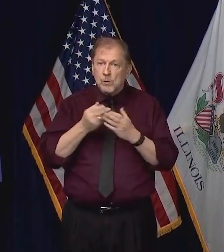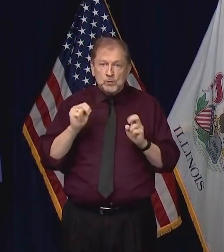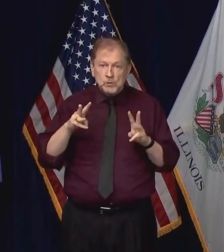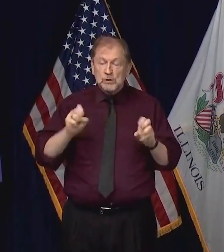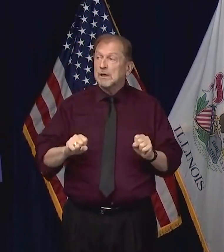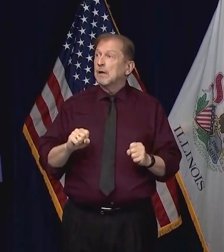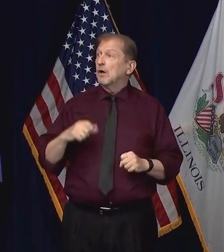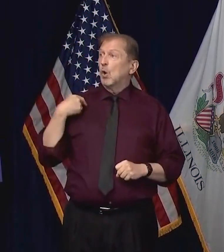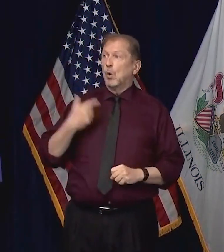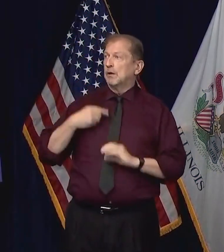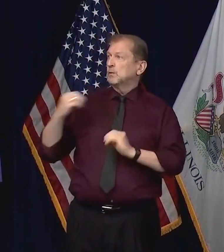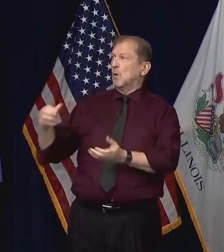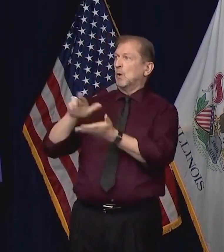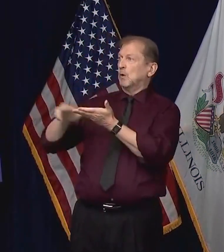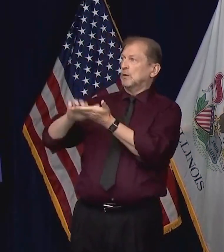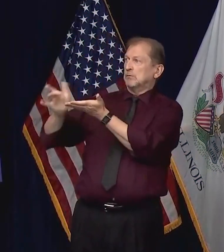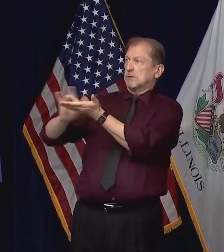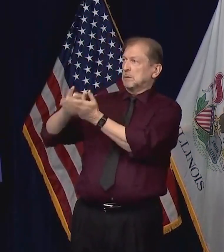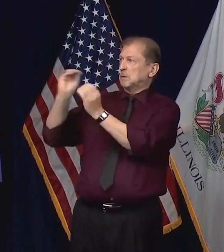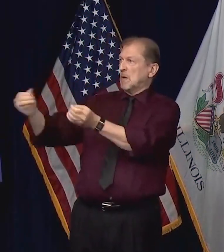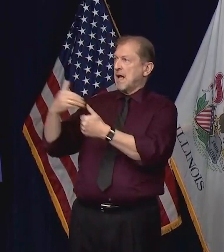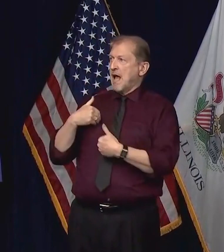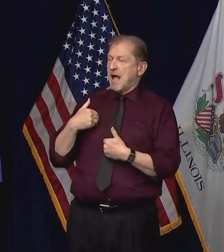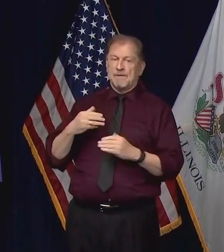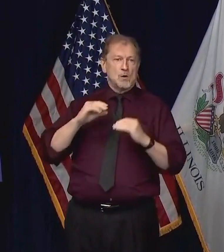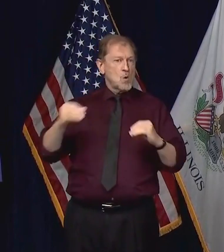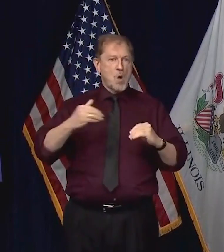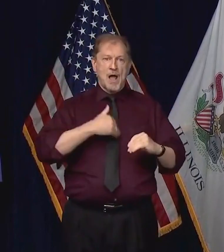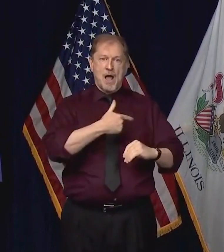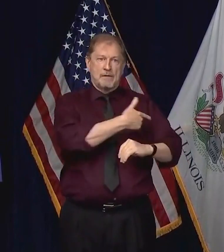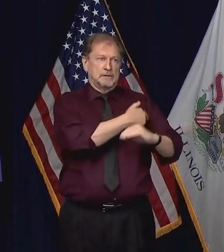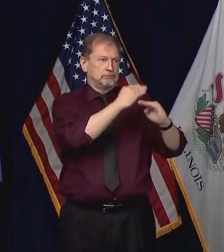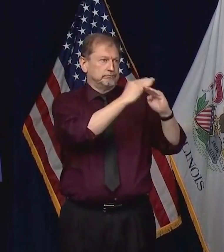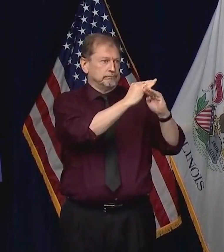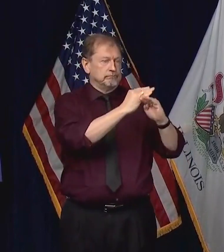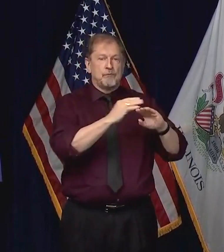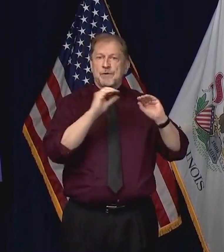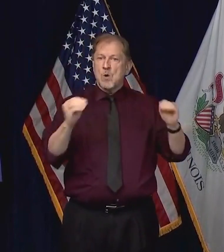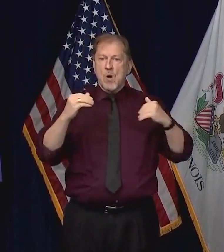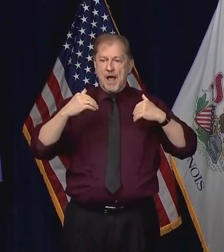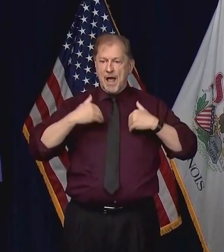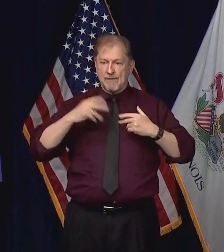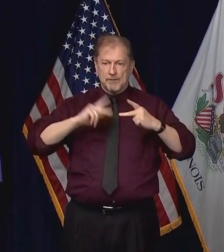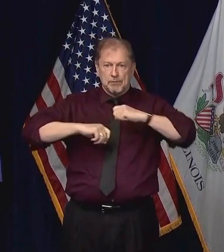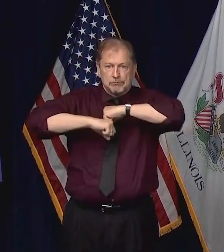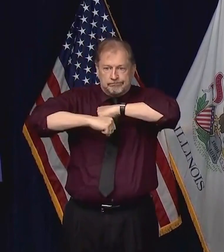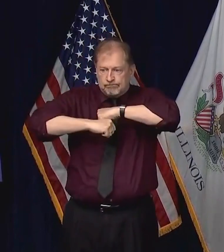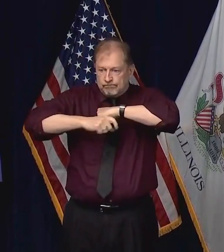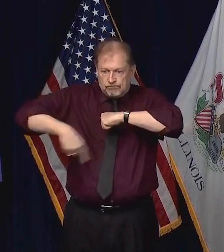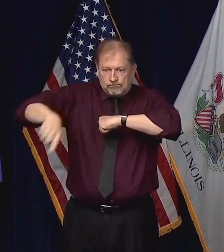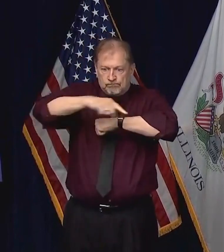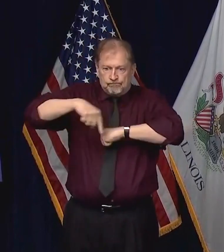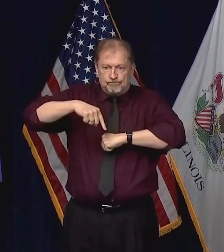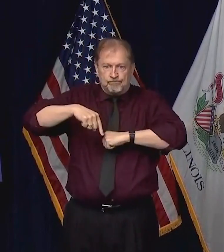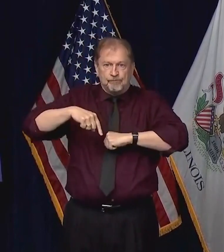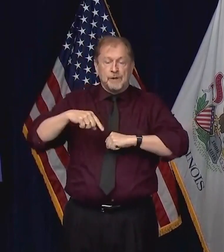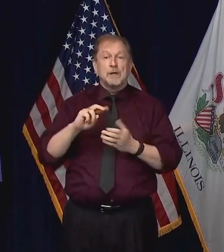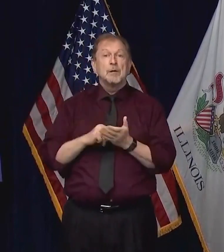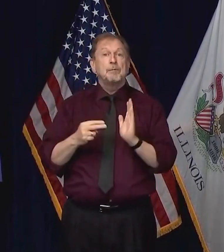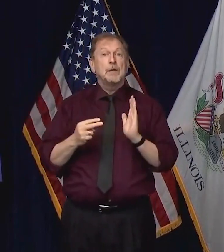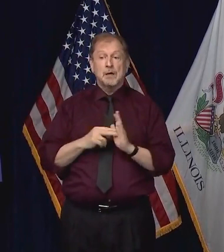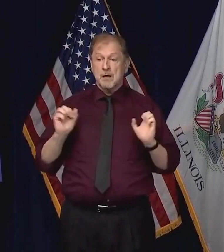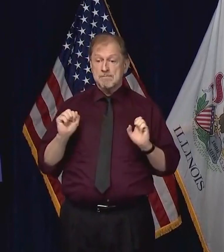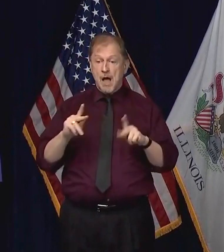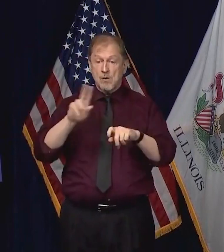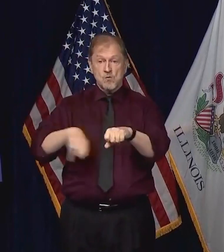오늘의 주요 뉴스입니다. 브리스커 주지사가 코로나19 사태로 인해 일리노이주 경제가 타격을 입자 이를